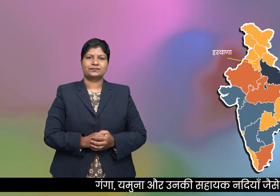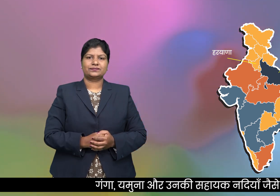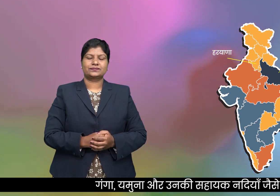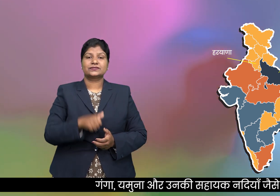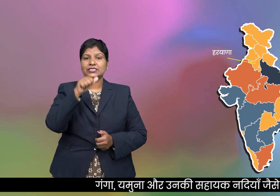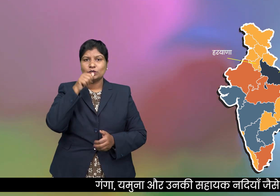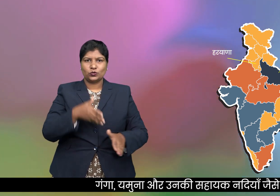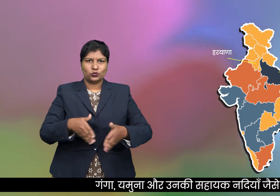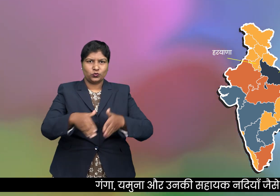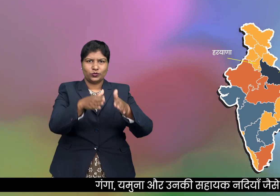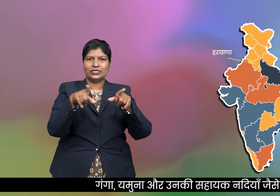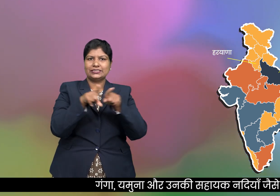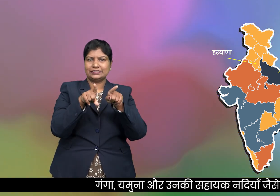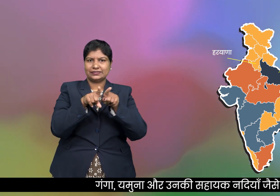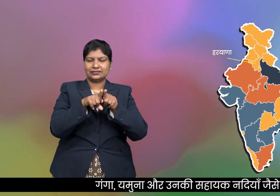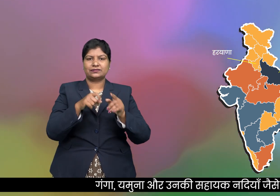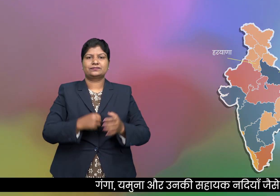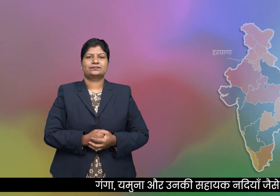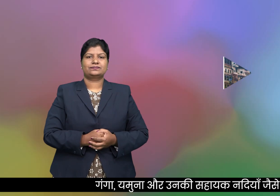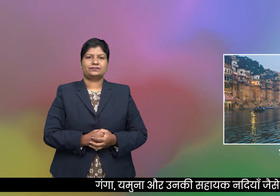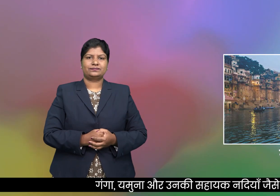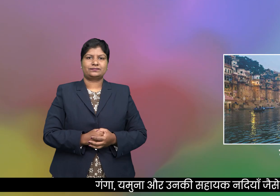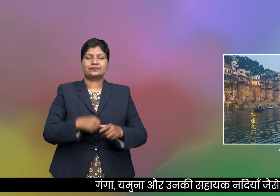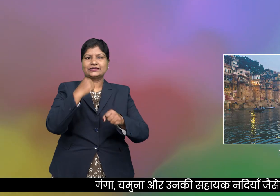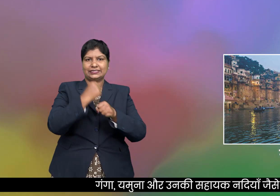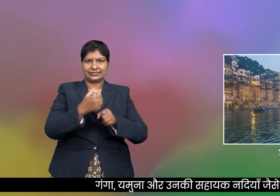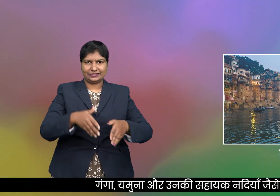गंगा, यमुना और उनकी सहायक नदियां जैसे सोन,